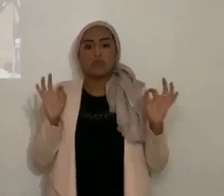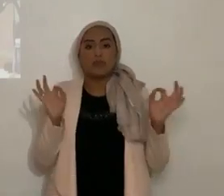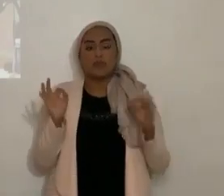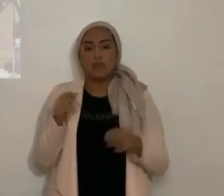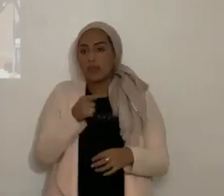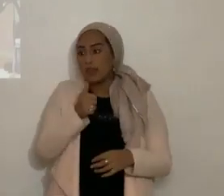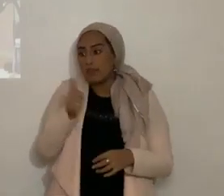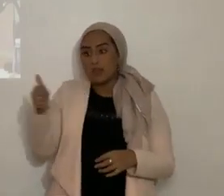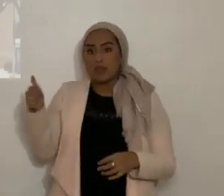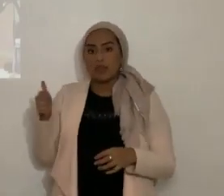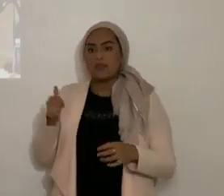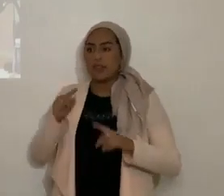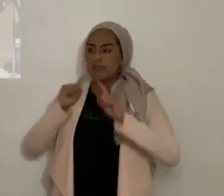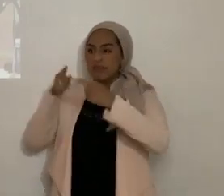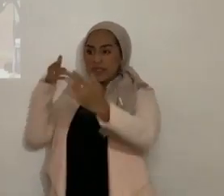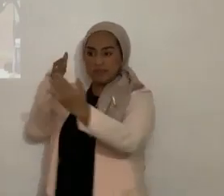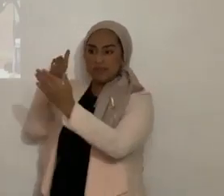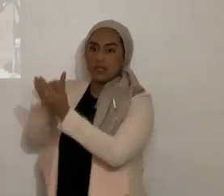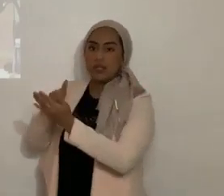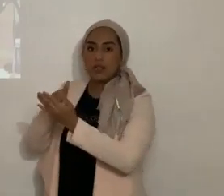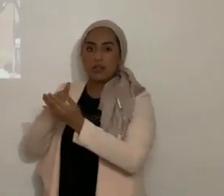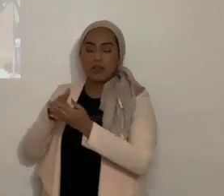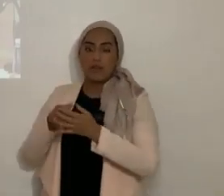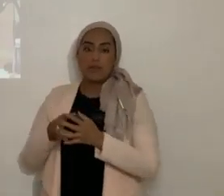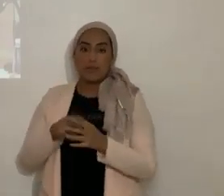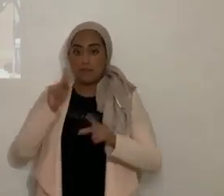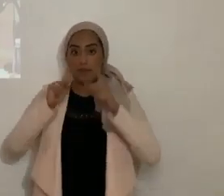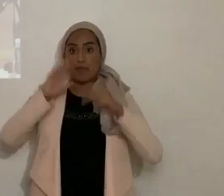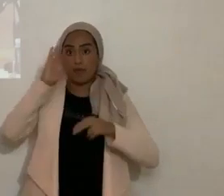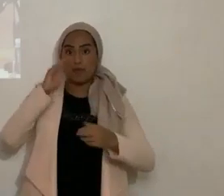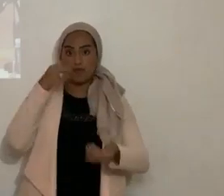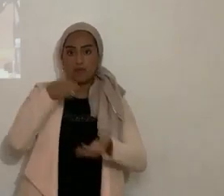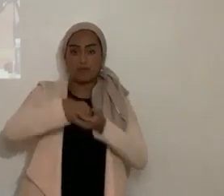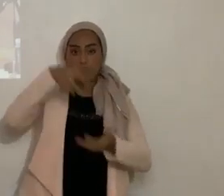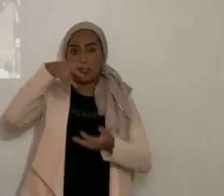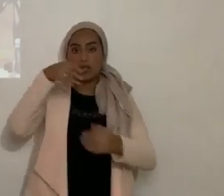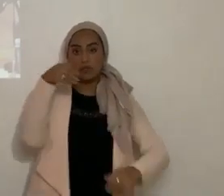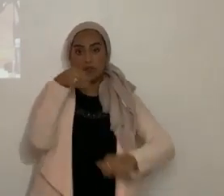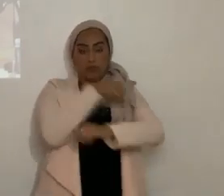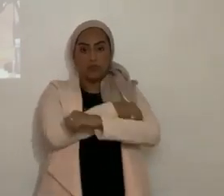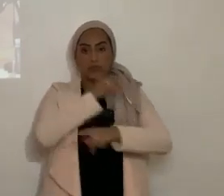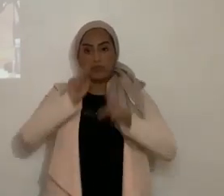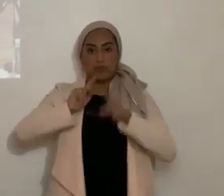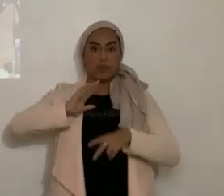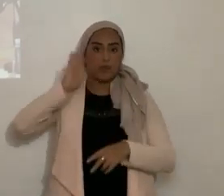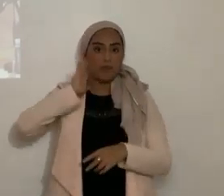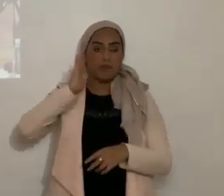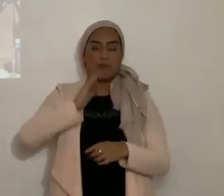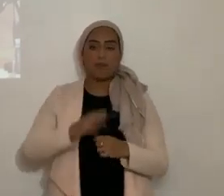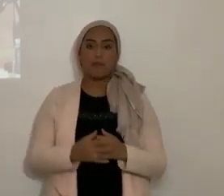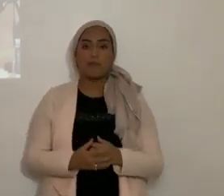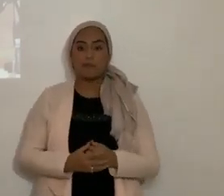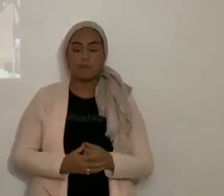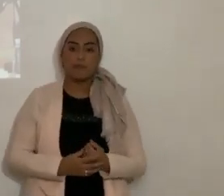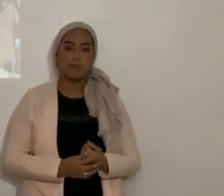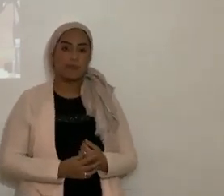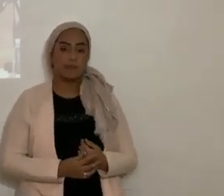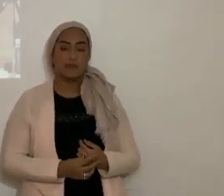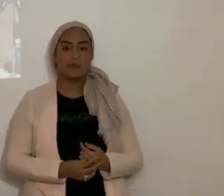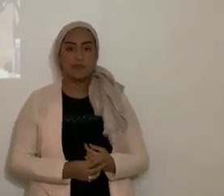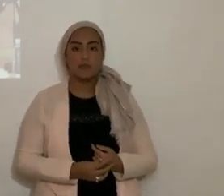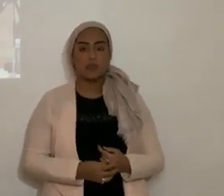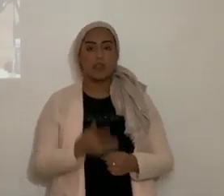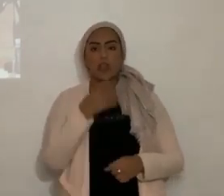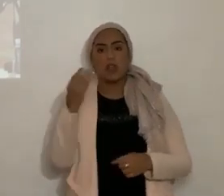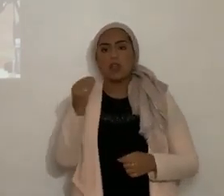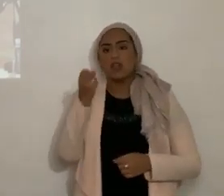enojo, fueron contra ellos. Los más importantes de aquel entonces, en cuanto al poder que tenían.